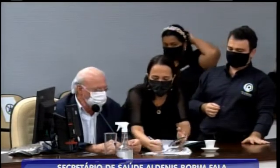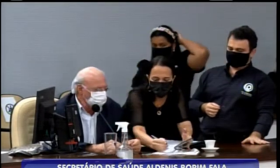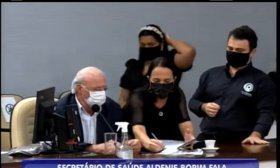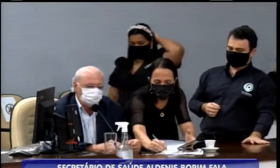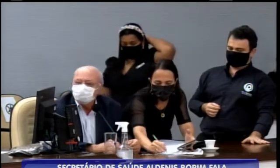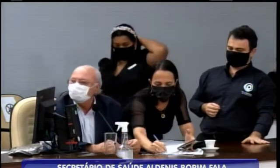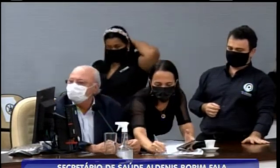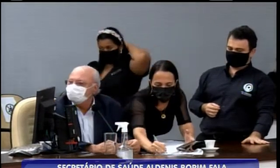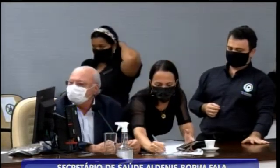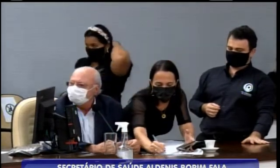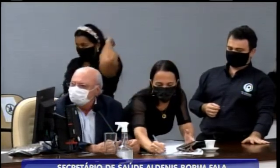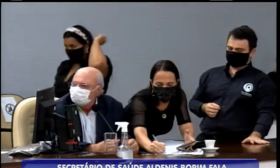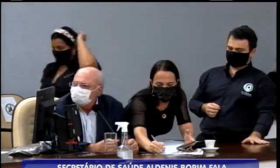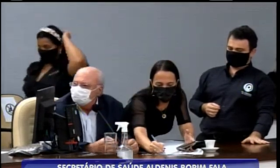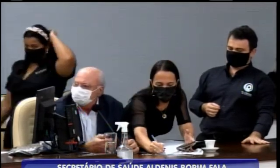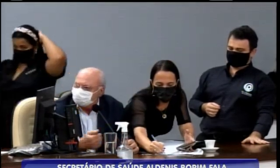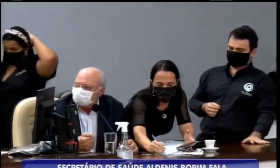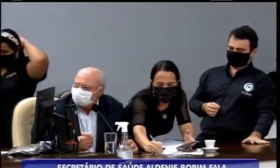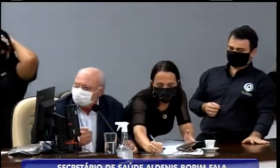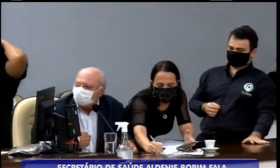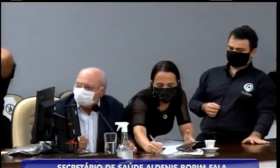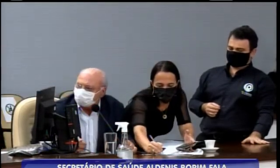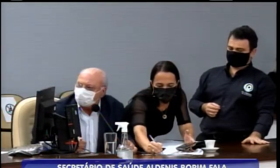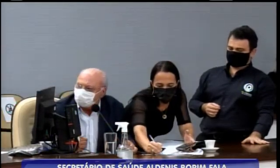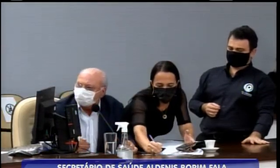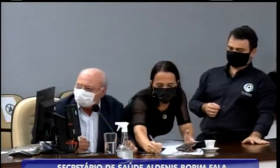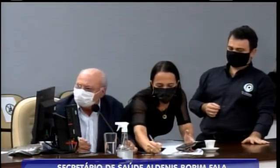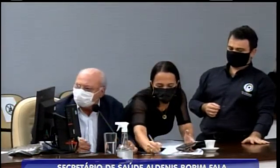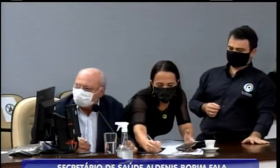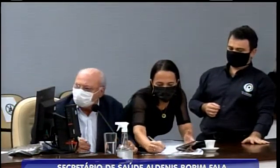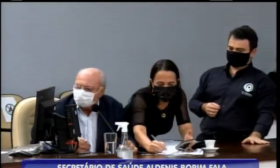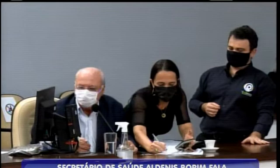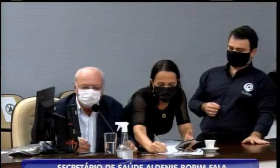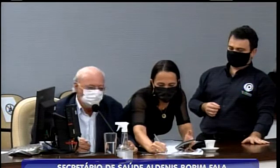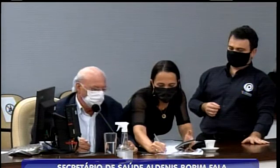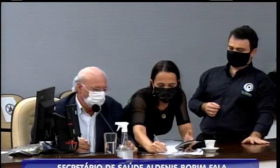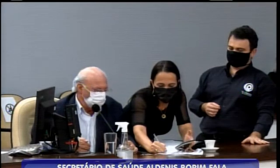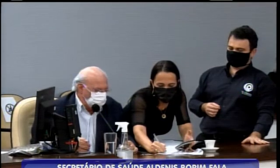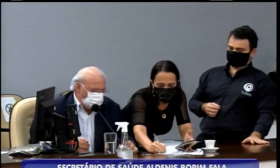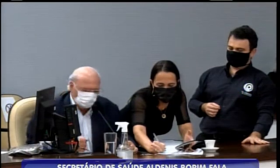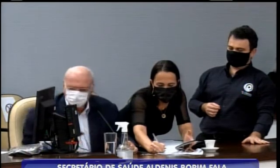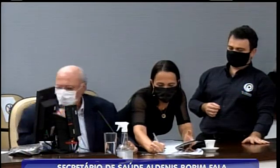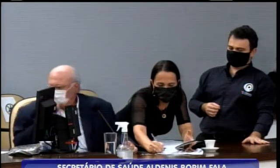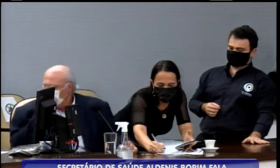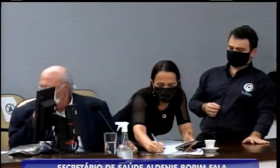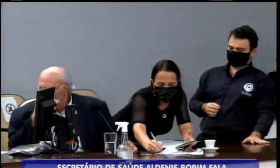apenas a vinda do dinheiro, porque a portaria foi publicada.